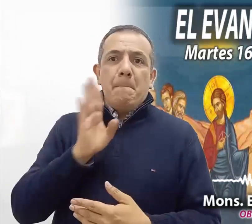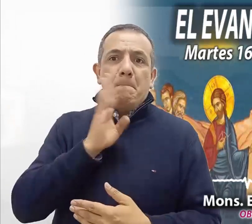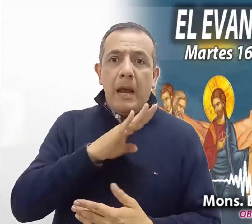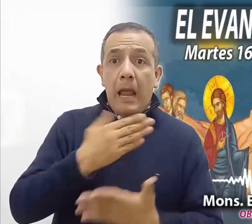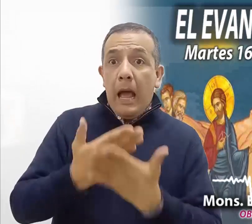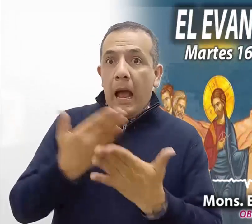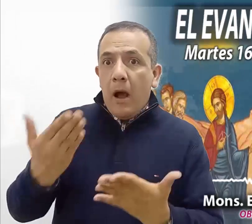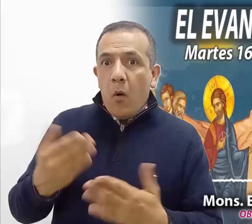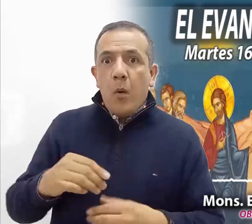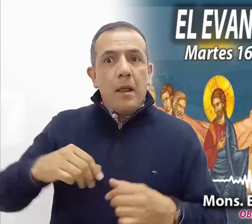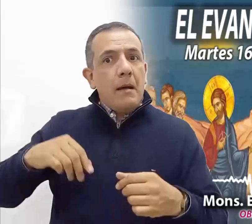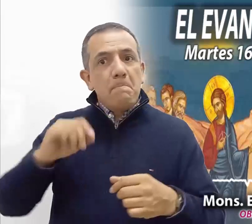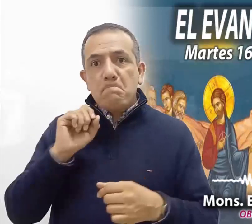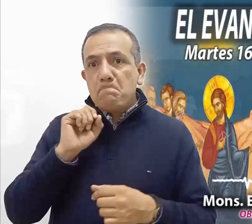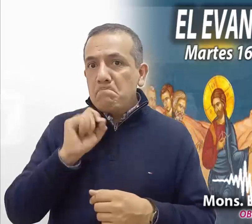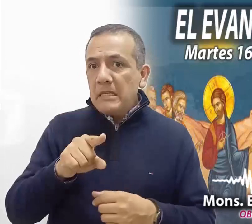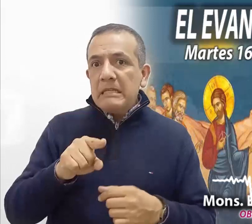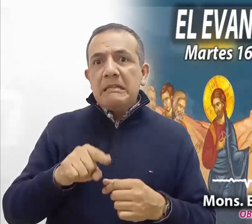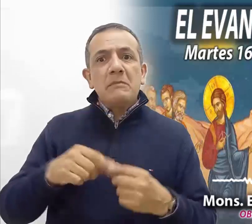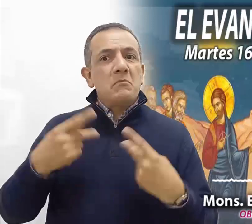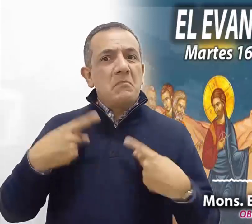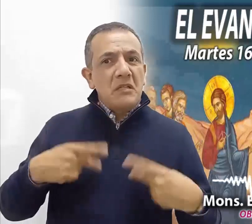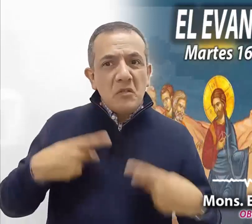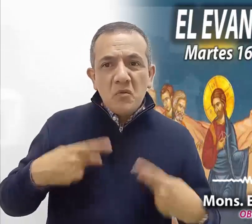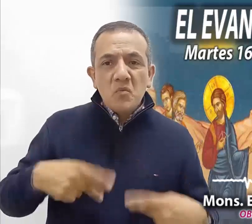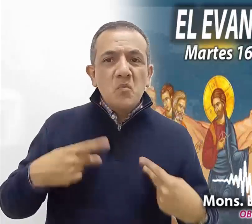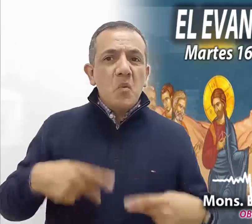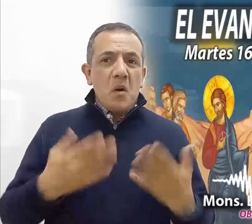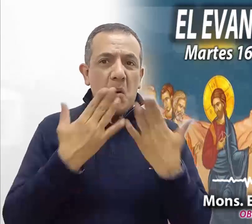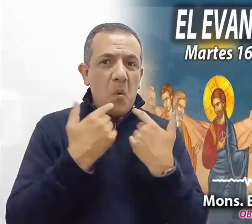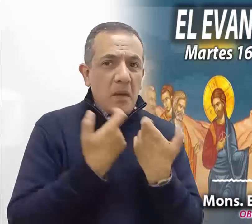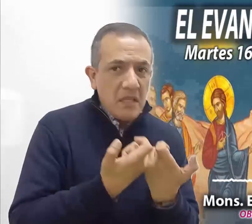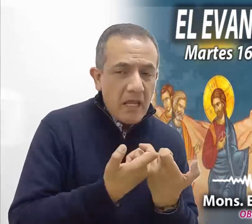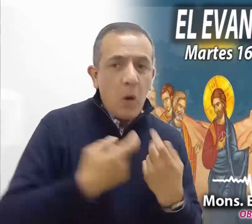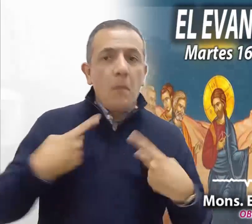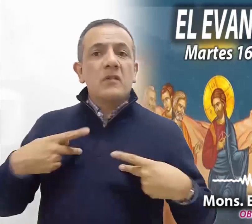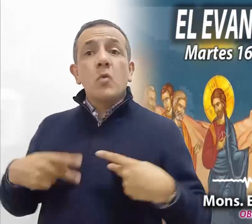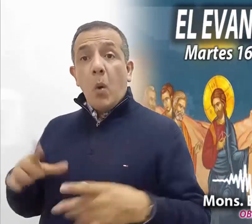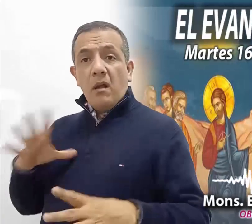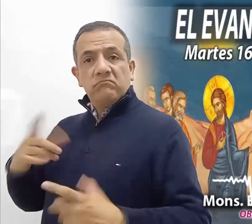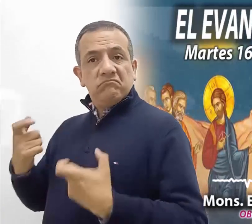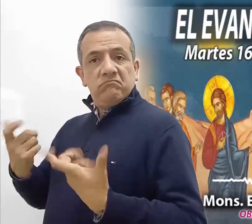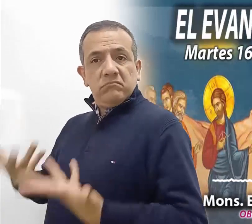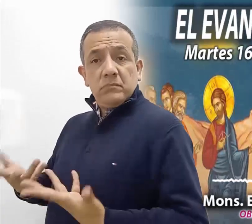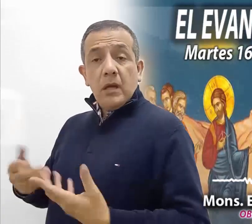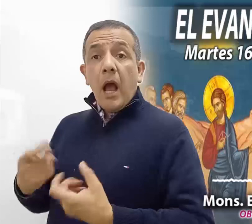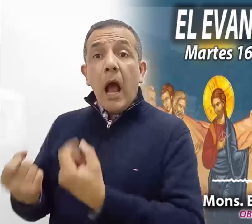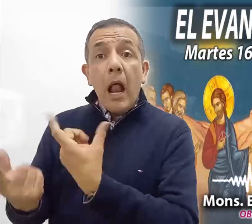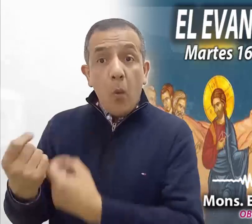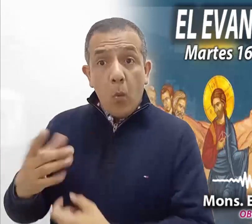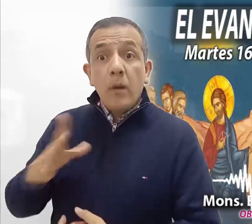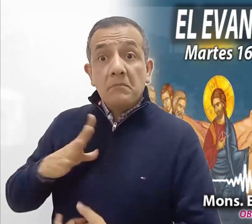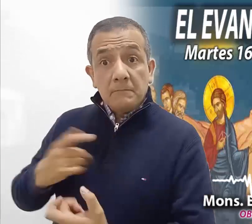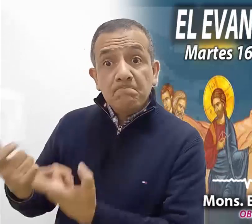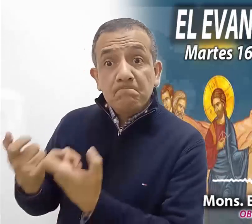existe una gravísima desproporción entre los que nada tienen y a los que todo les sobra. Sí, unos cuantos